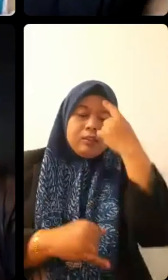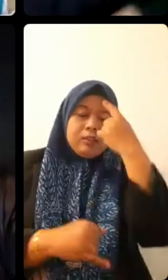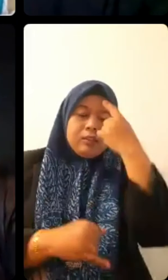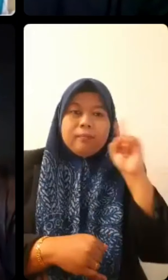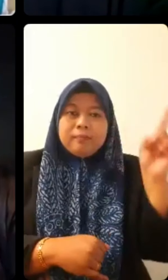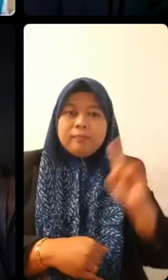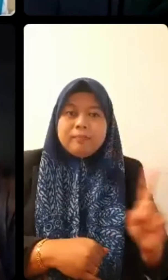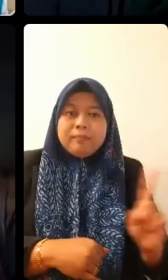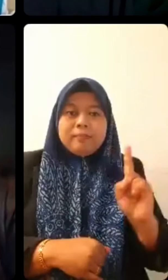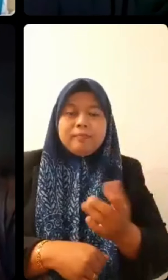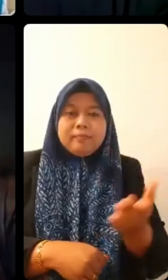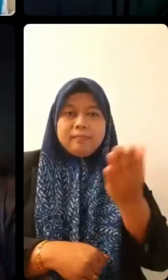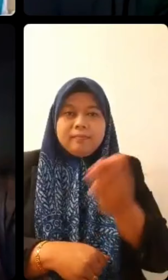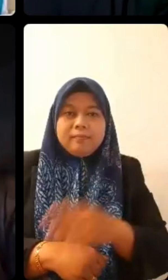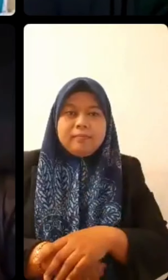Ready Encik Zaid?